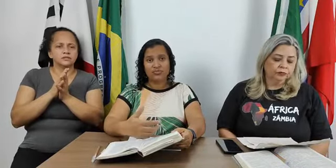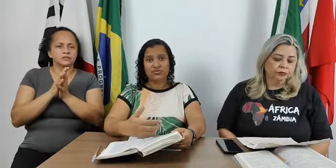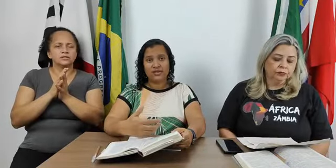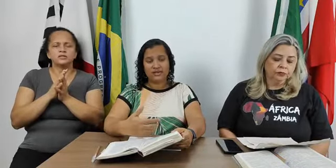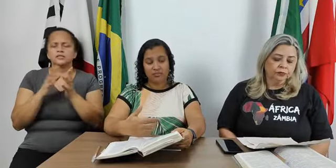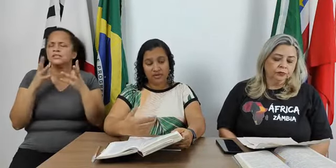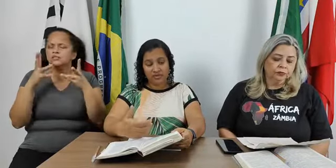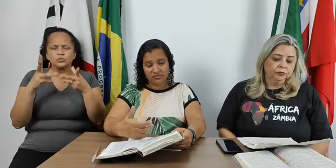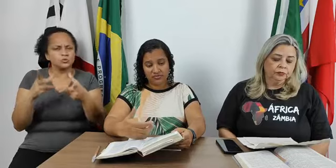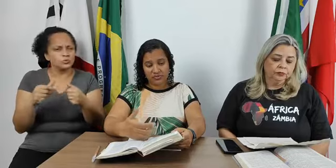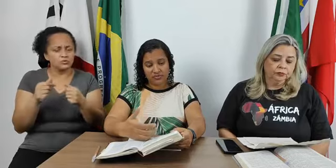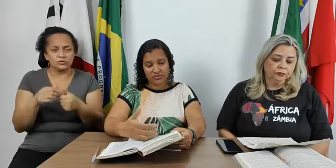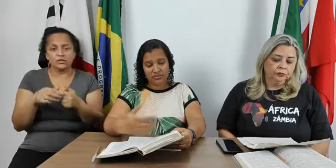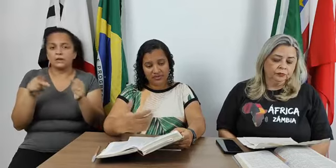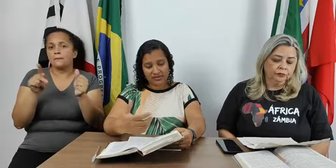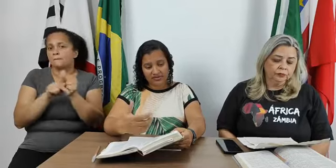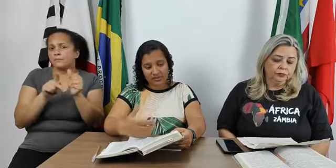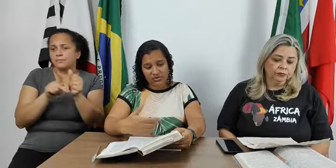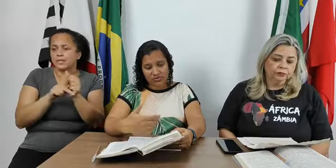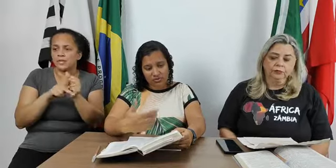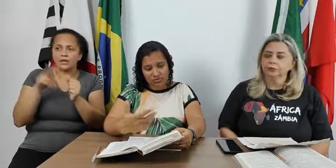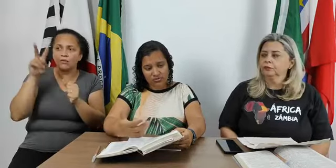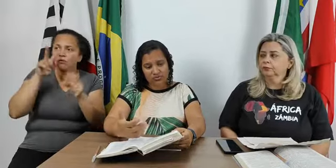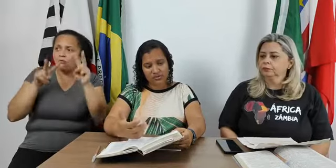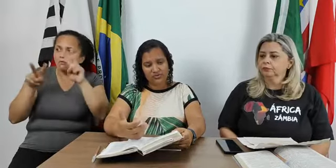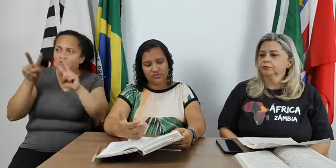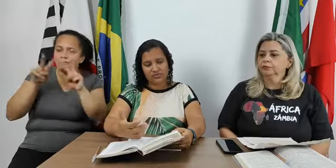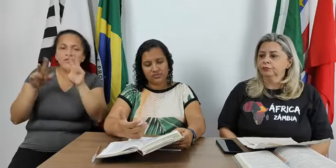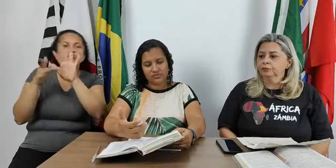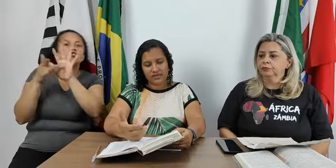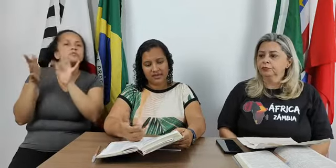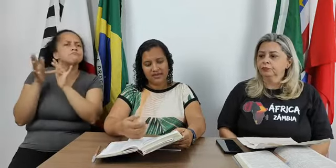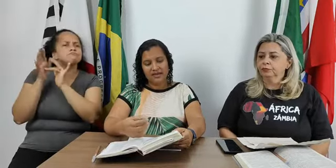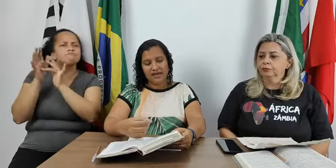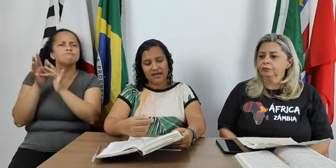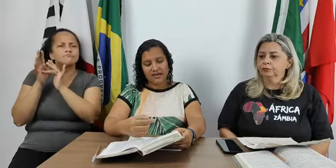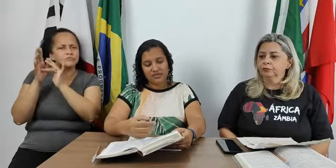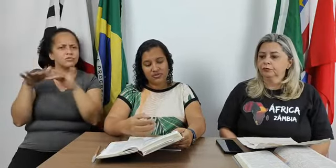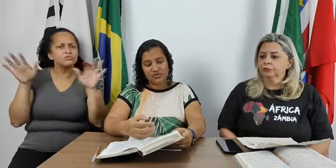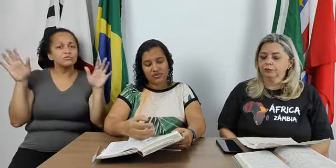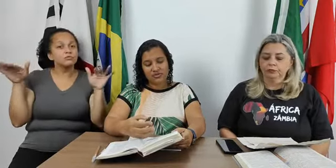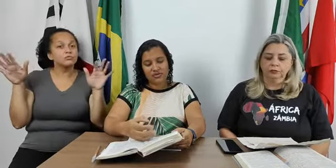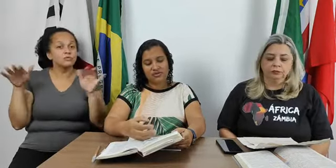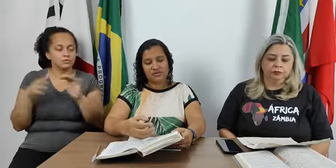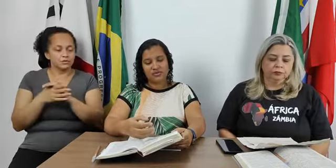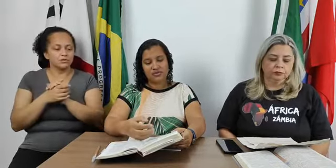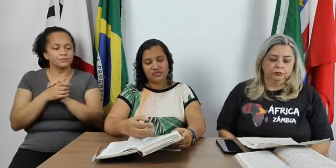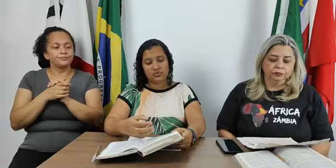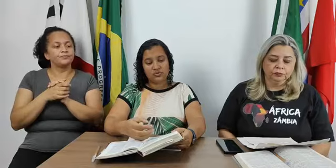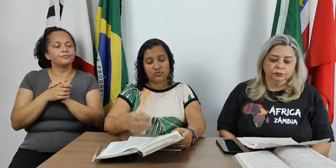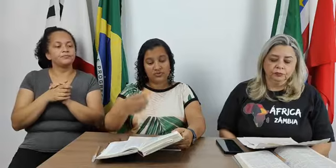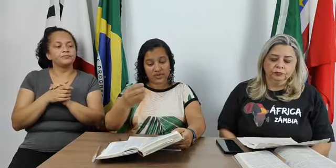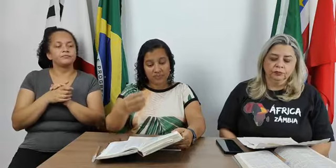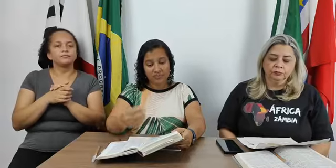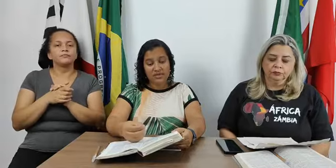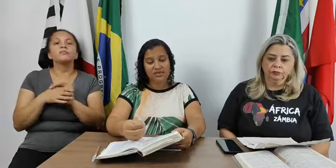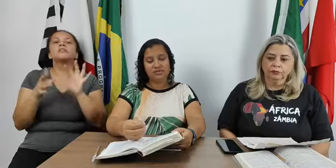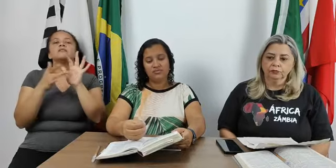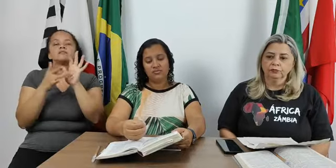no monte, né? Que Pedro vivenciou. Então, através de tudo isso, né? Aqui Jesus registra que os